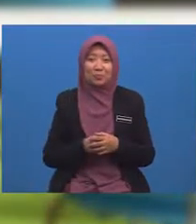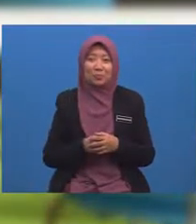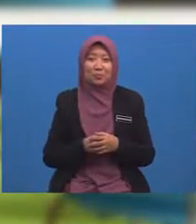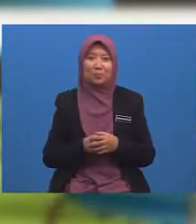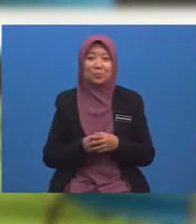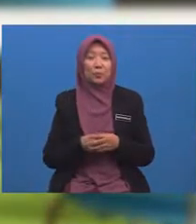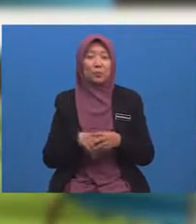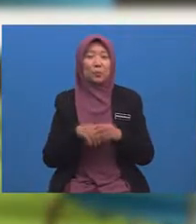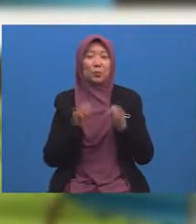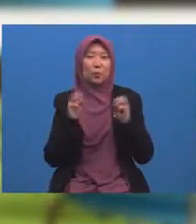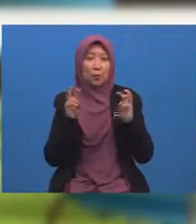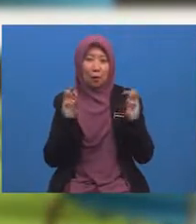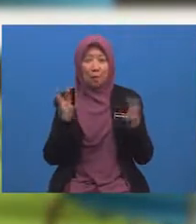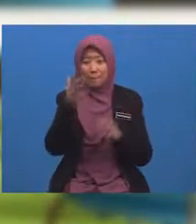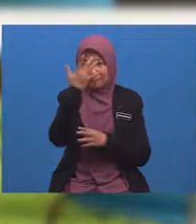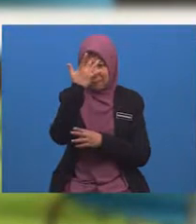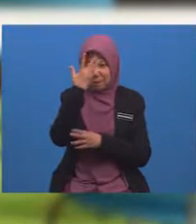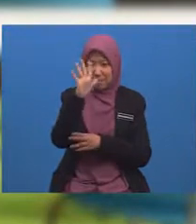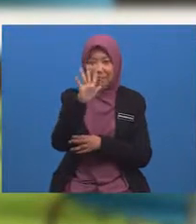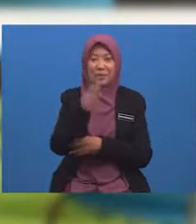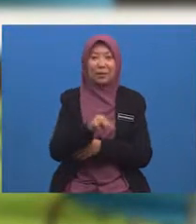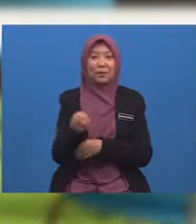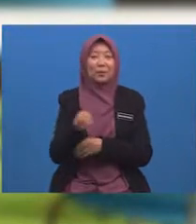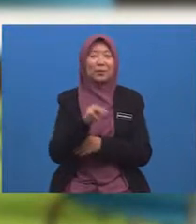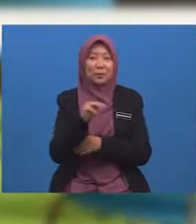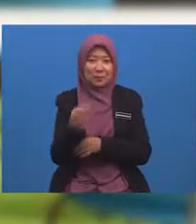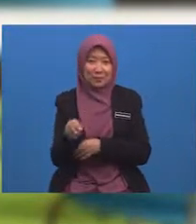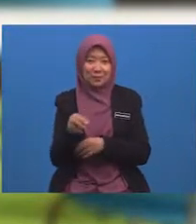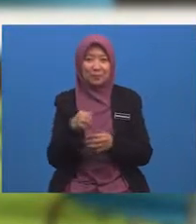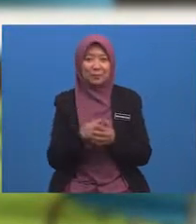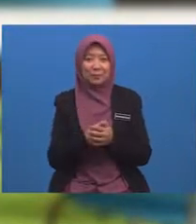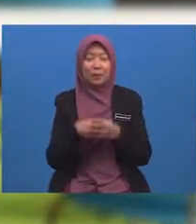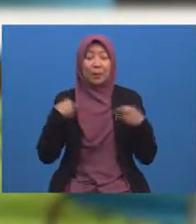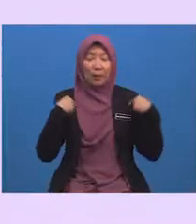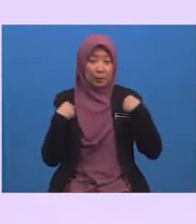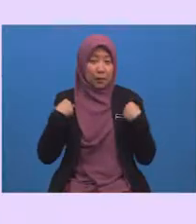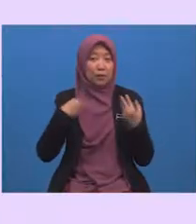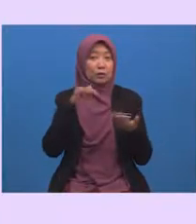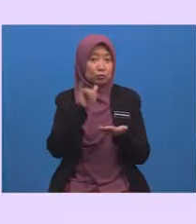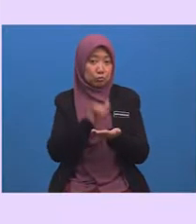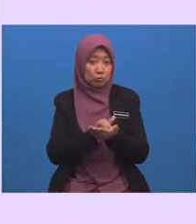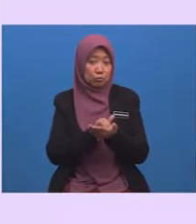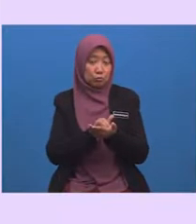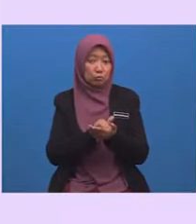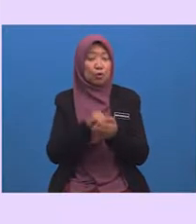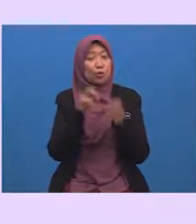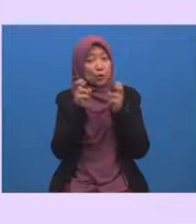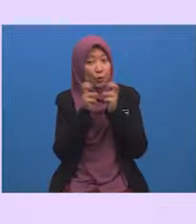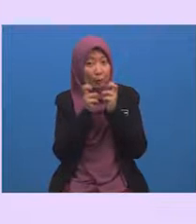Wah, pandainya murid-murid. Ya, binatang itu ialah tupai.